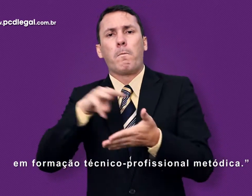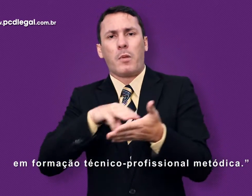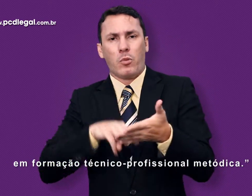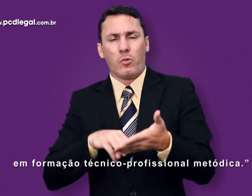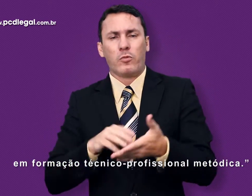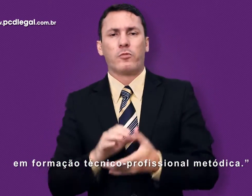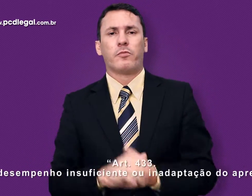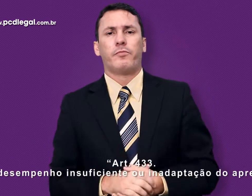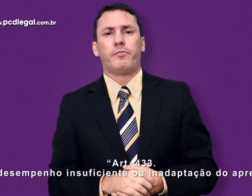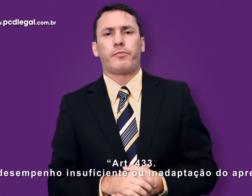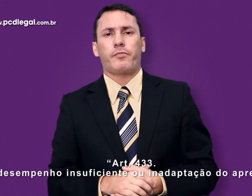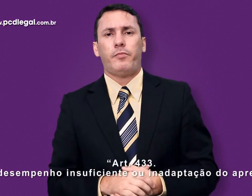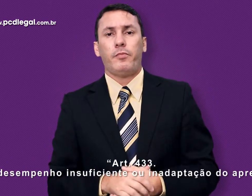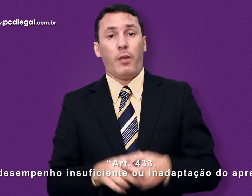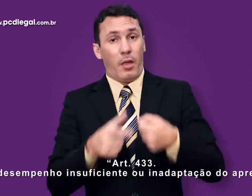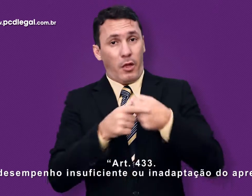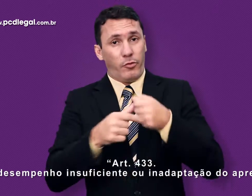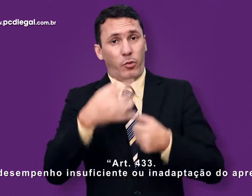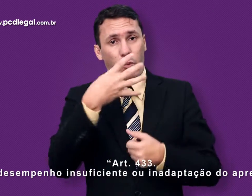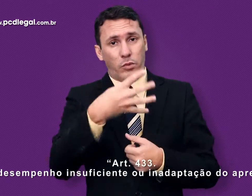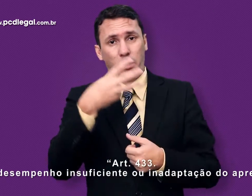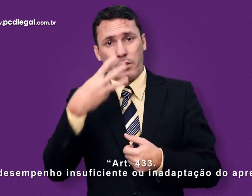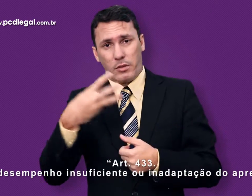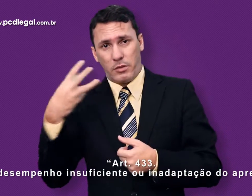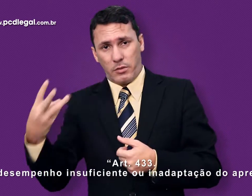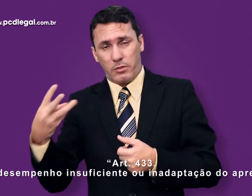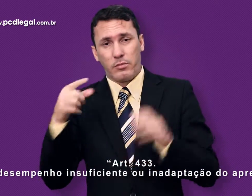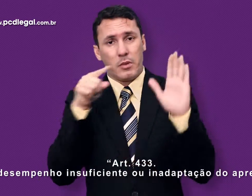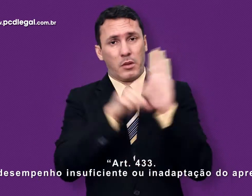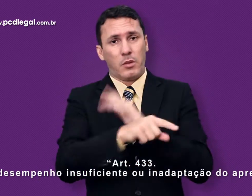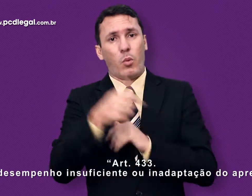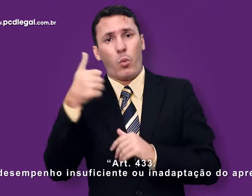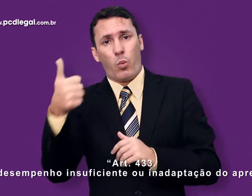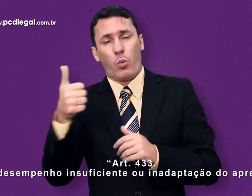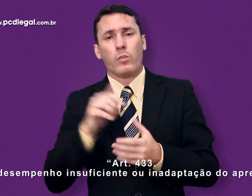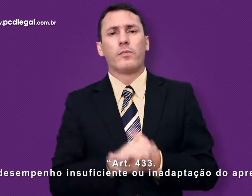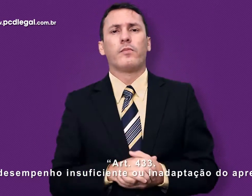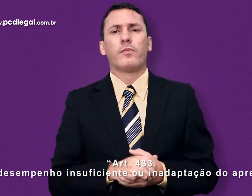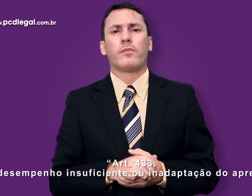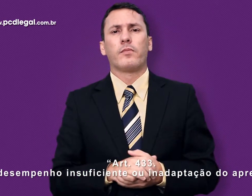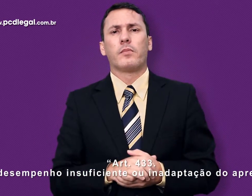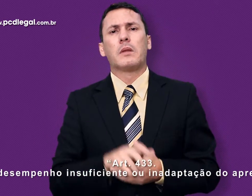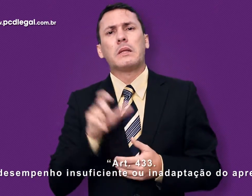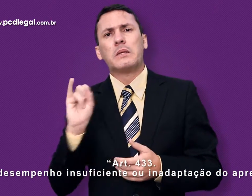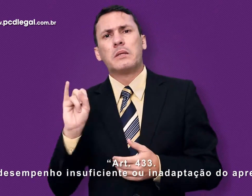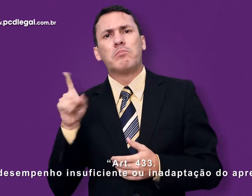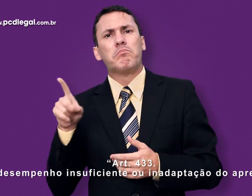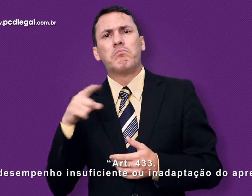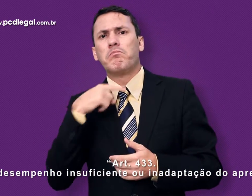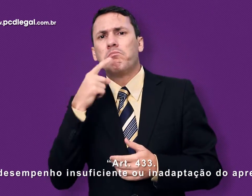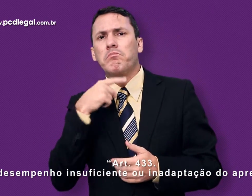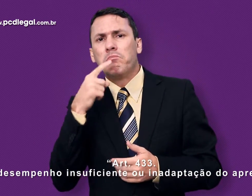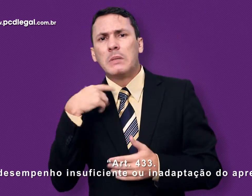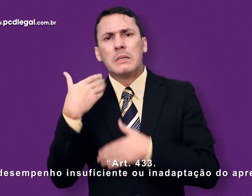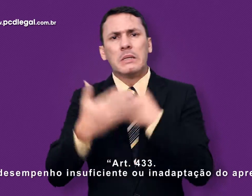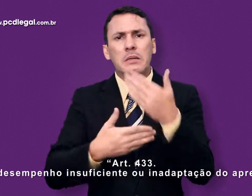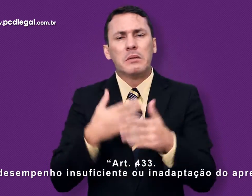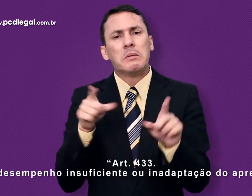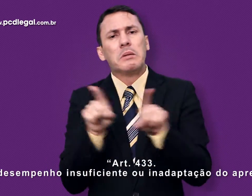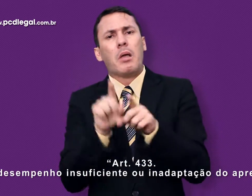metódica. Artigo 433. Inciso 1. Desempenho insuficiente ou